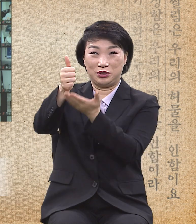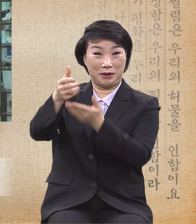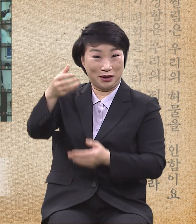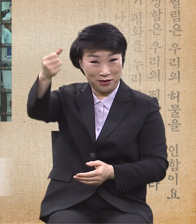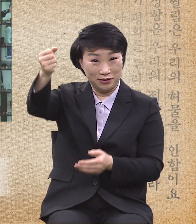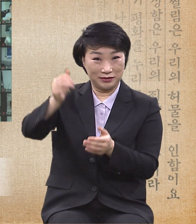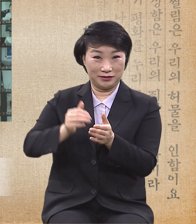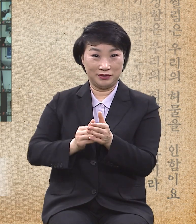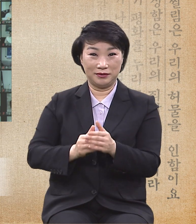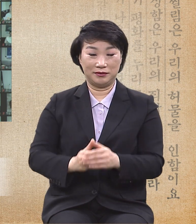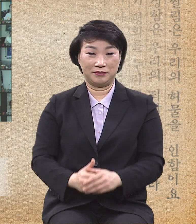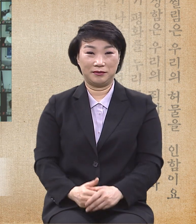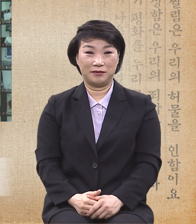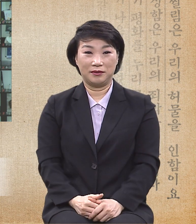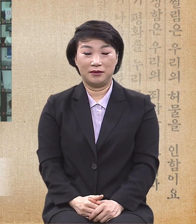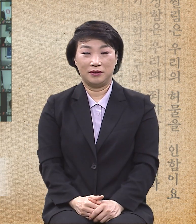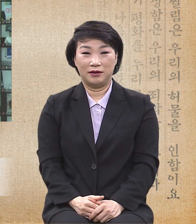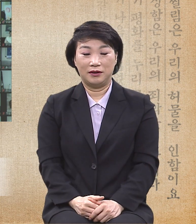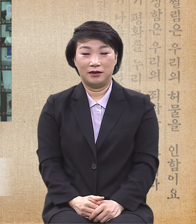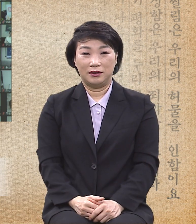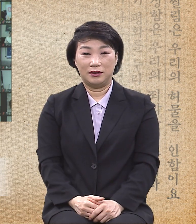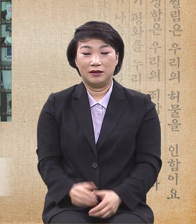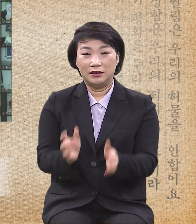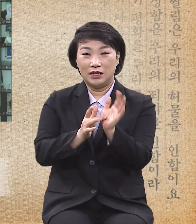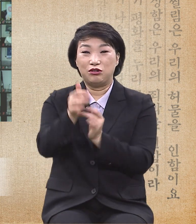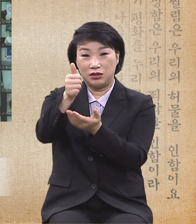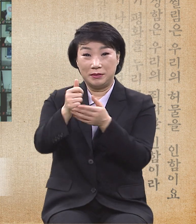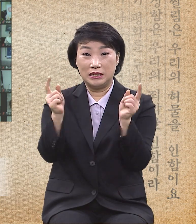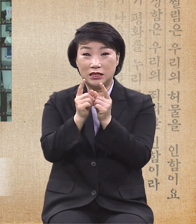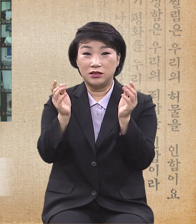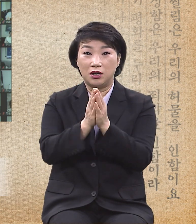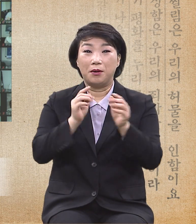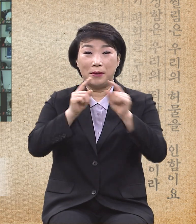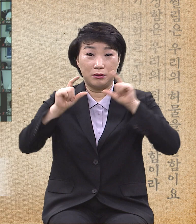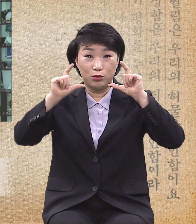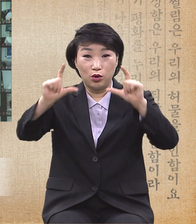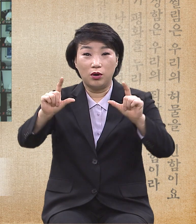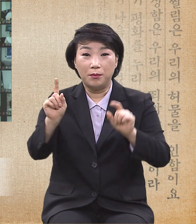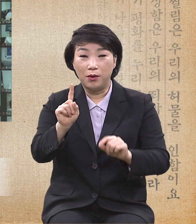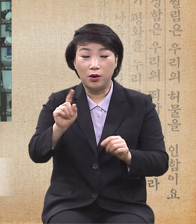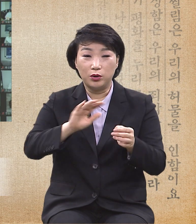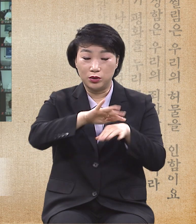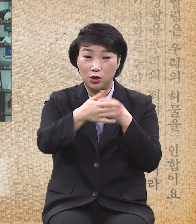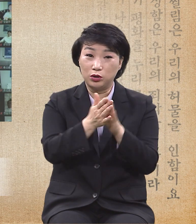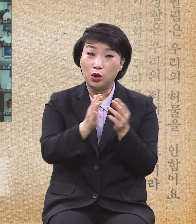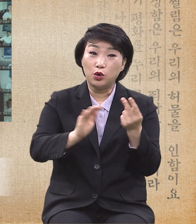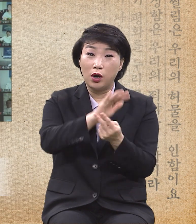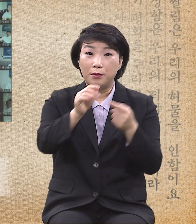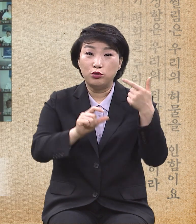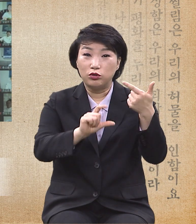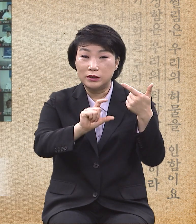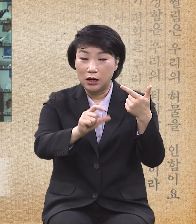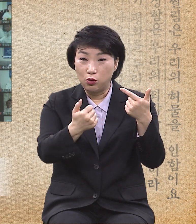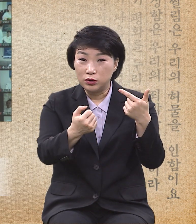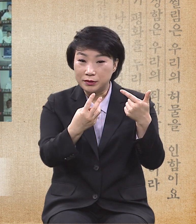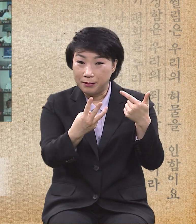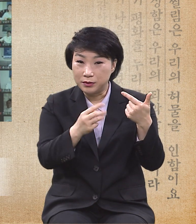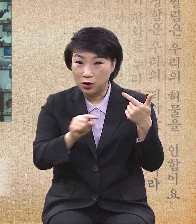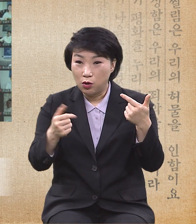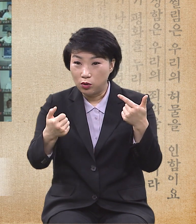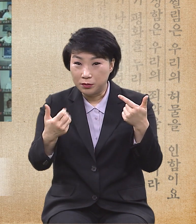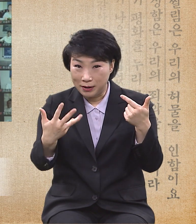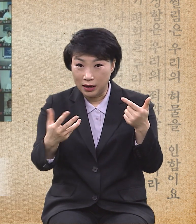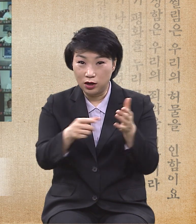이 말이오. 예수님 친히 말씀하셨어. 요한복음 6장 53절